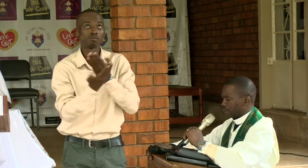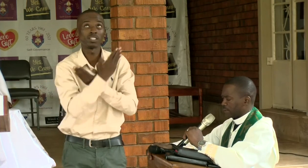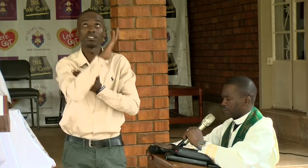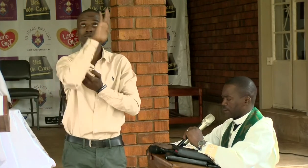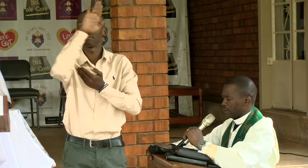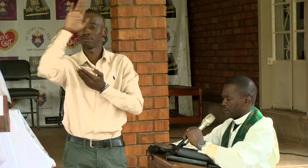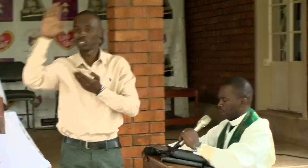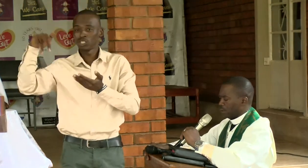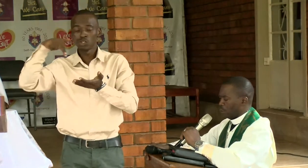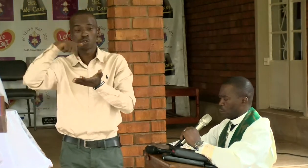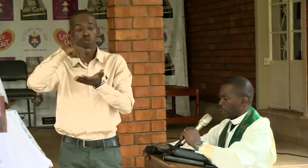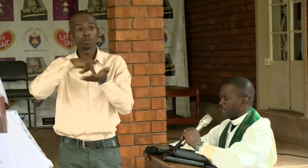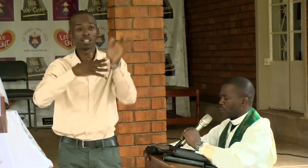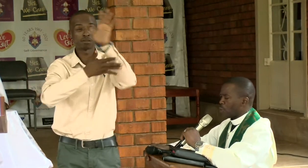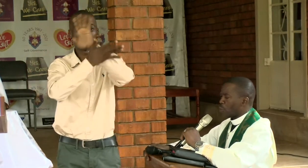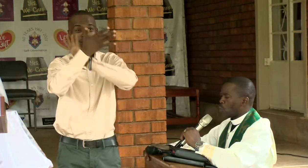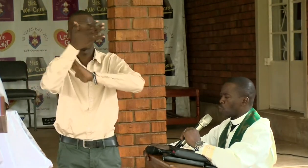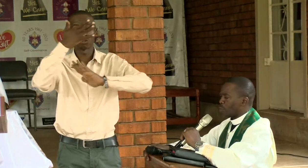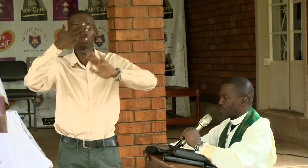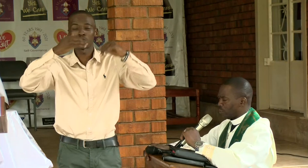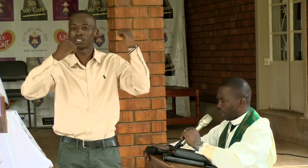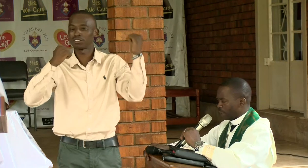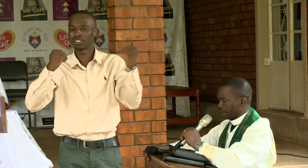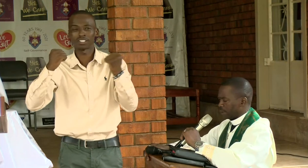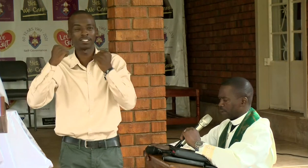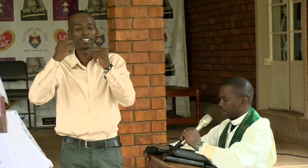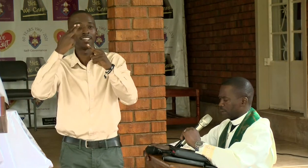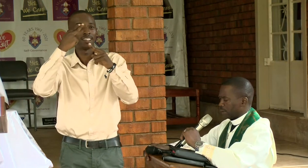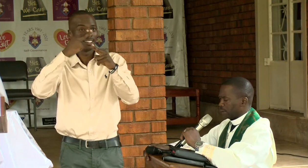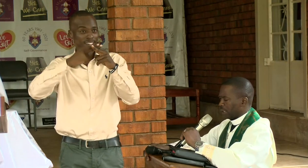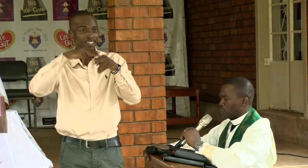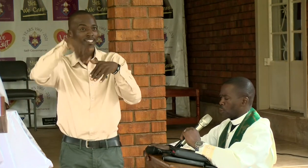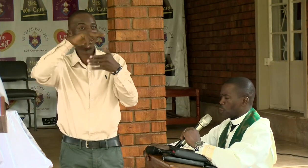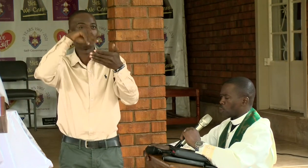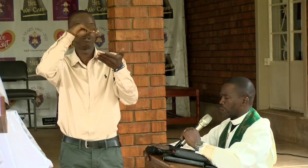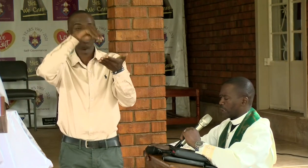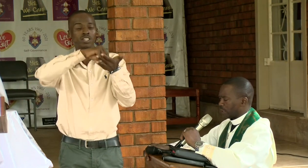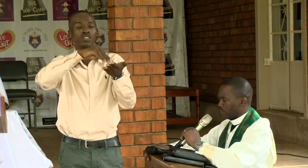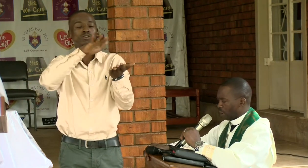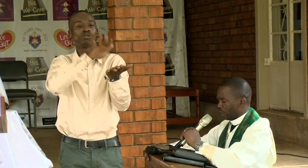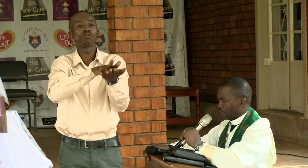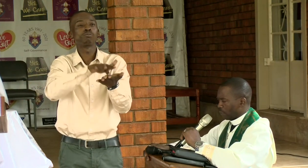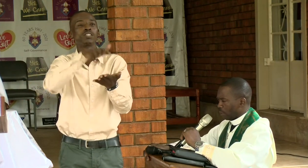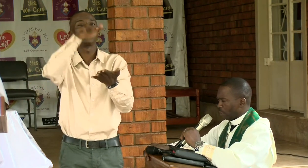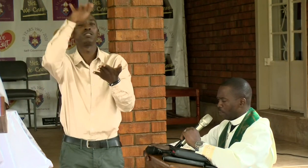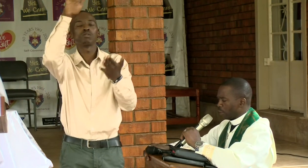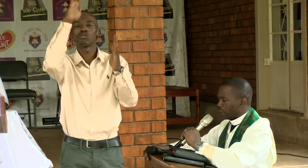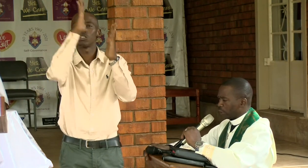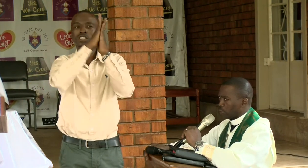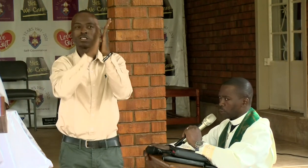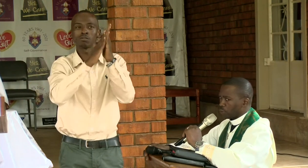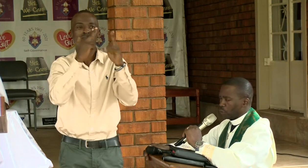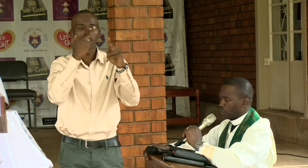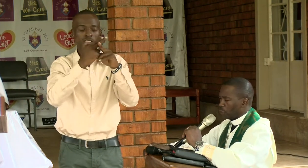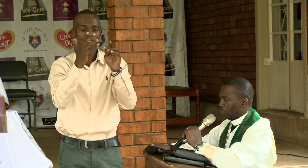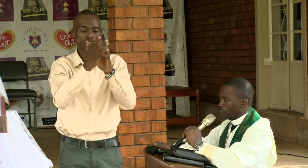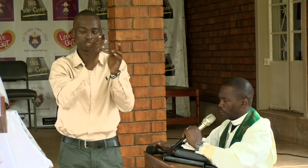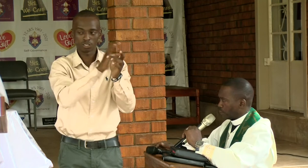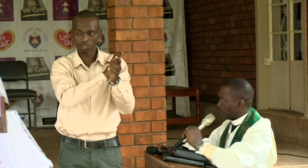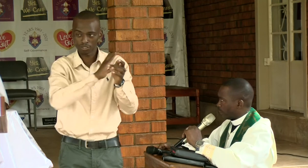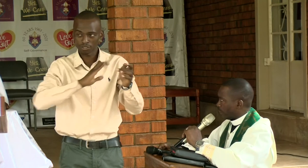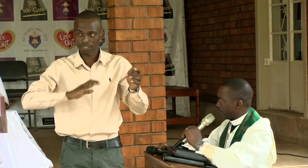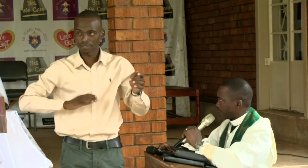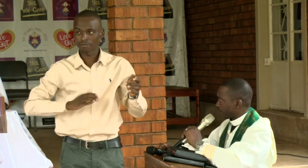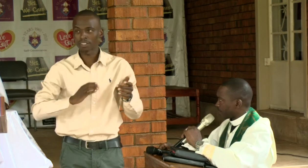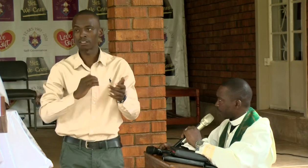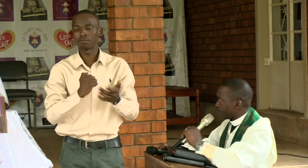tusaanidde olwo erinnya lyongere okugulumizibwa era oyongere okutenderezebwa mu linnya lya Yesu Kristo